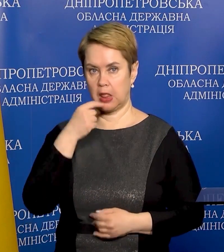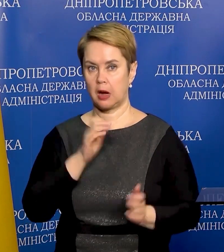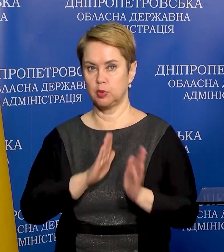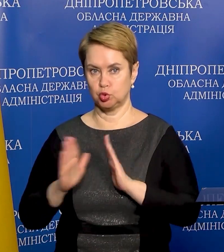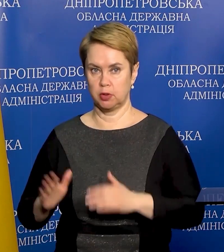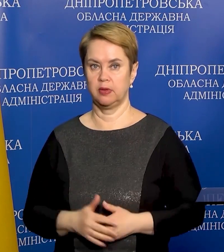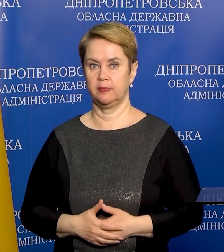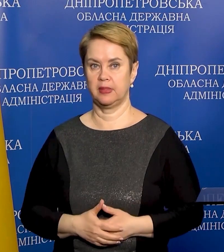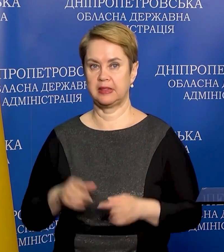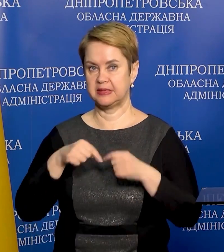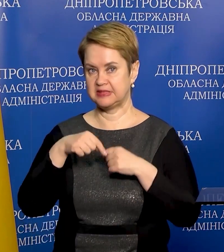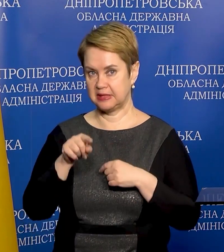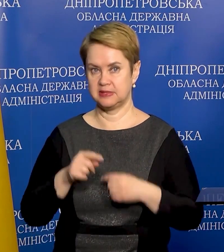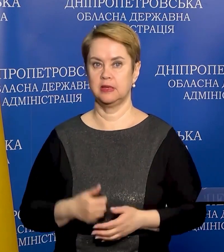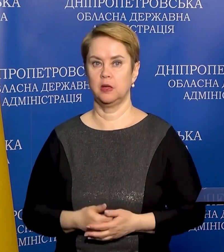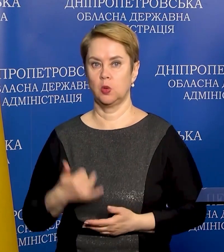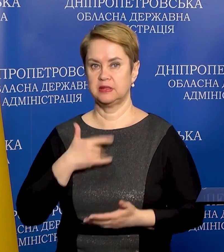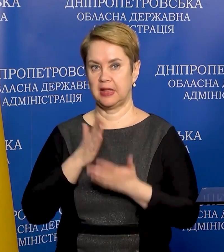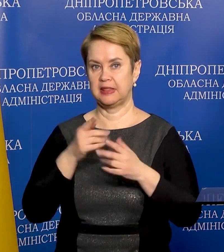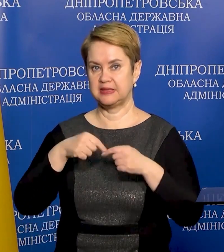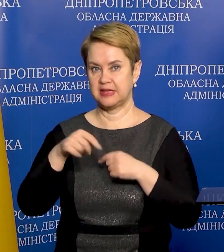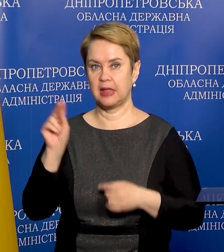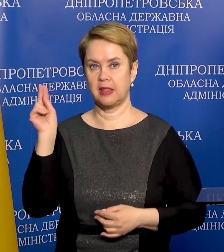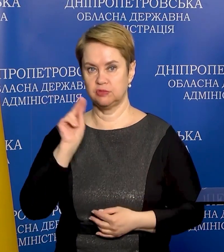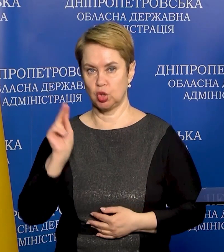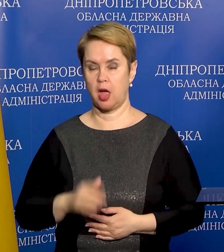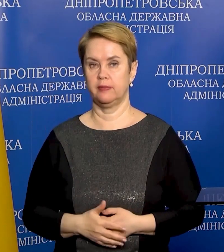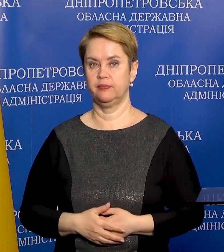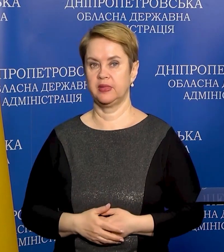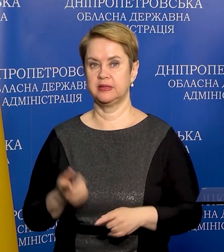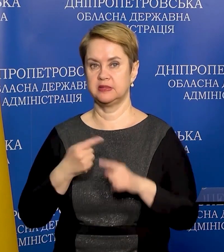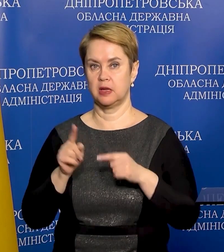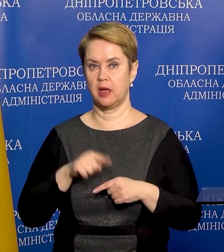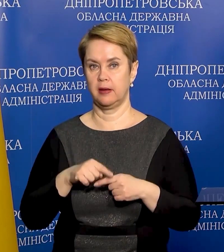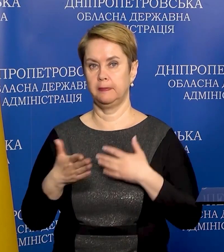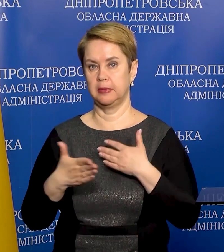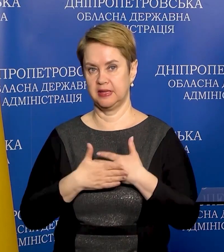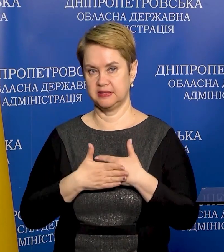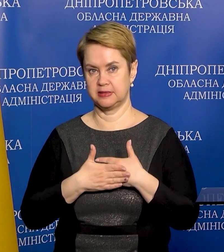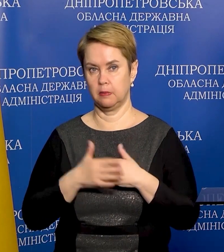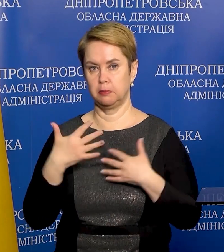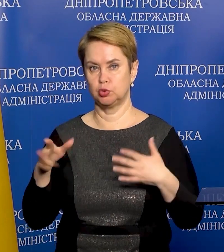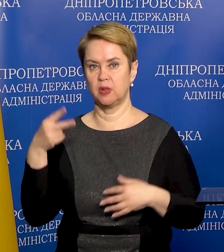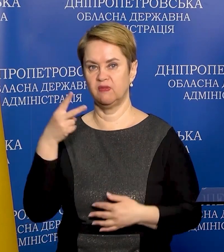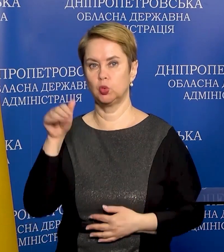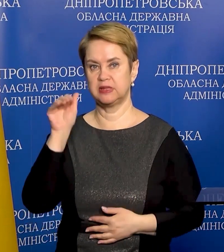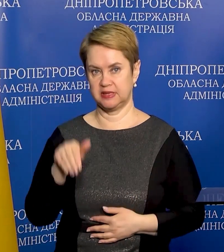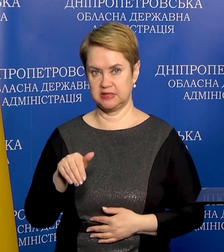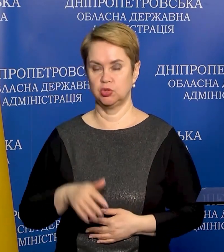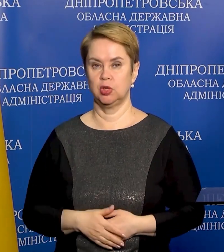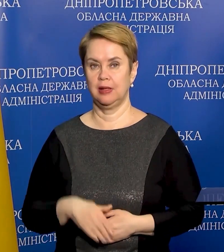індивідуальному режимі, дистанційному. У нас є дистанційне навчання. Це близько більше